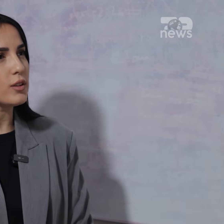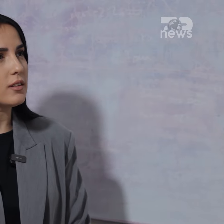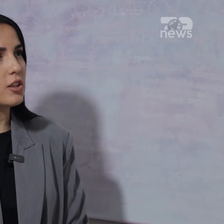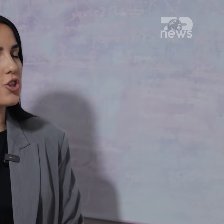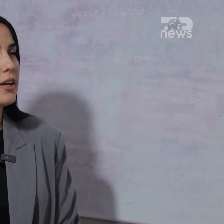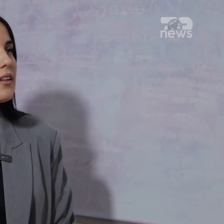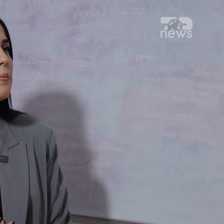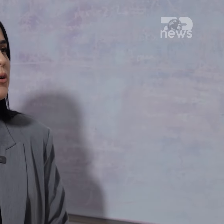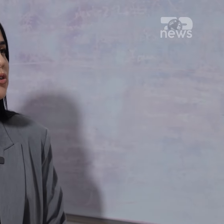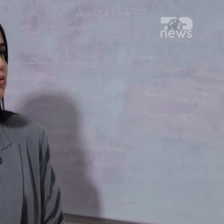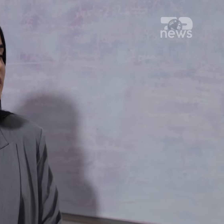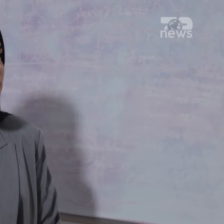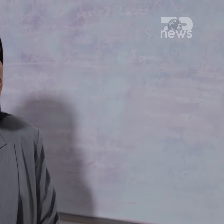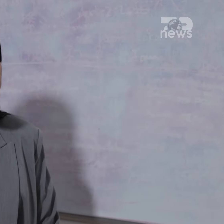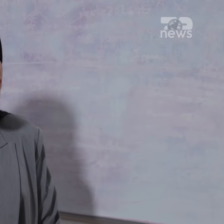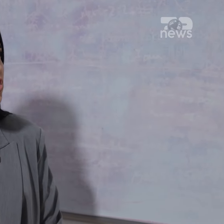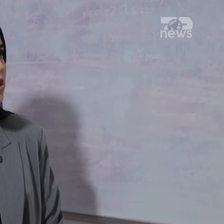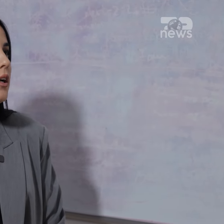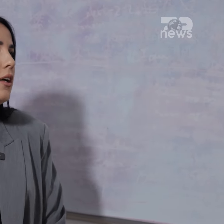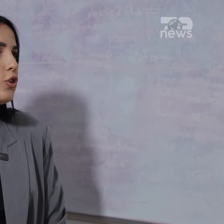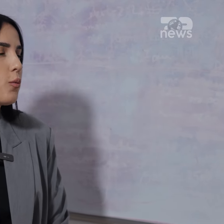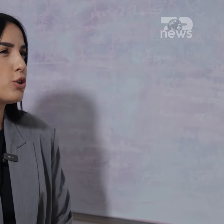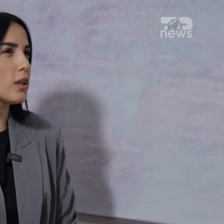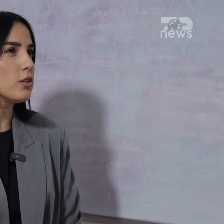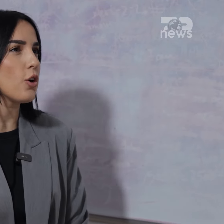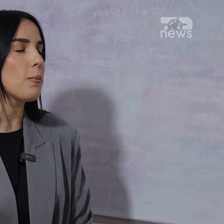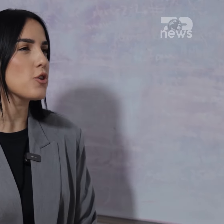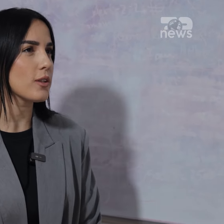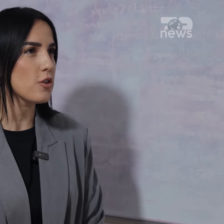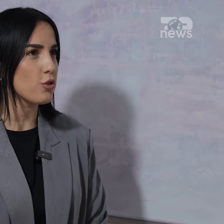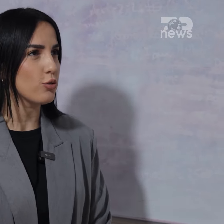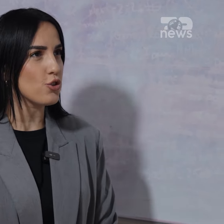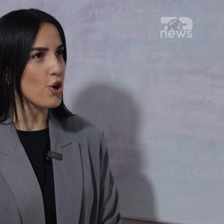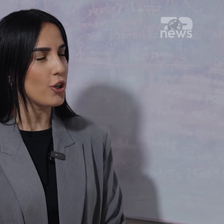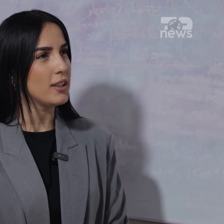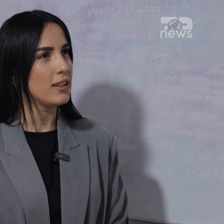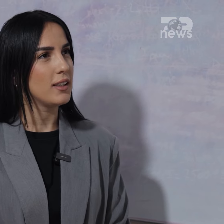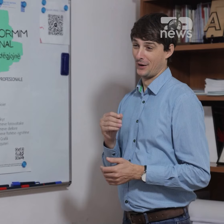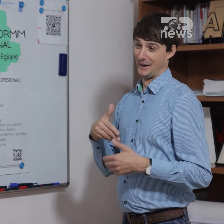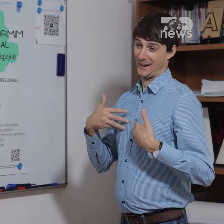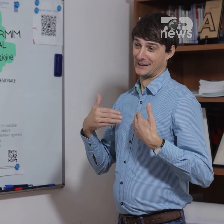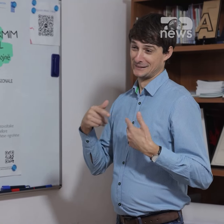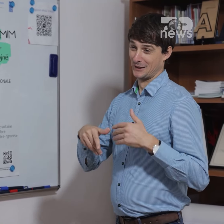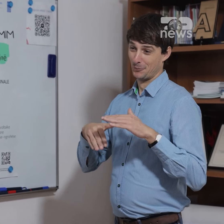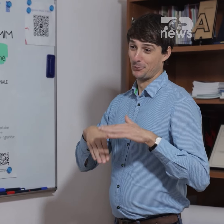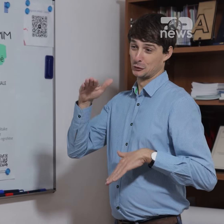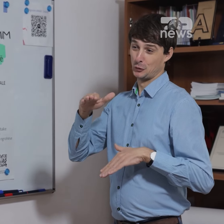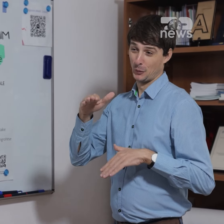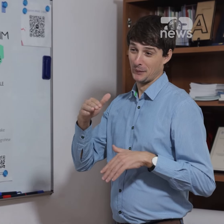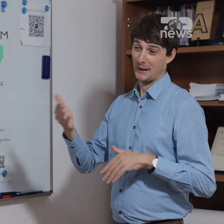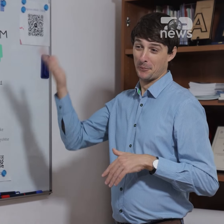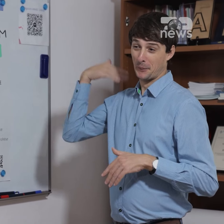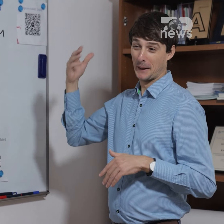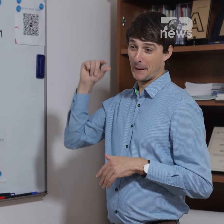komunitetin e gjerë dhe për të ndjerë më të përfshirë në komunitetin tonë personat që nuk dëgjojnë. Sigurisht, ajo është një nga sfidat